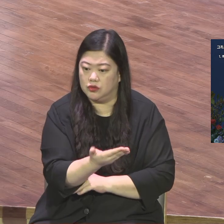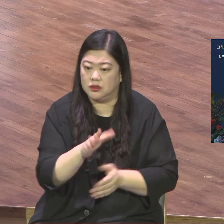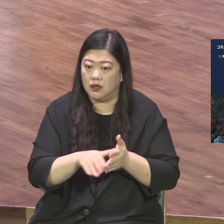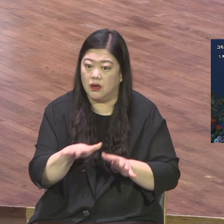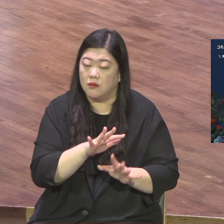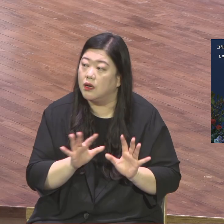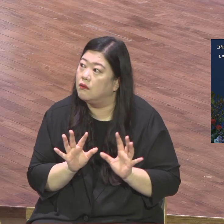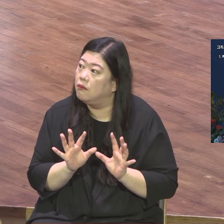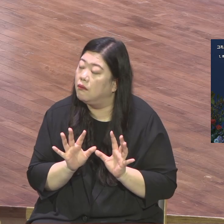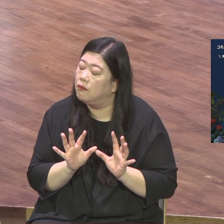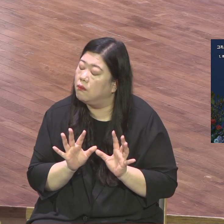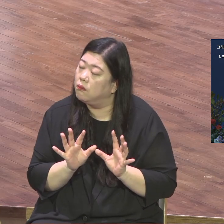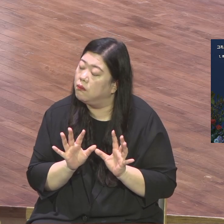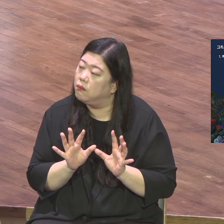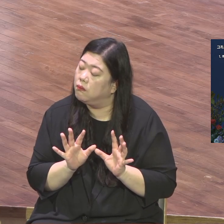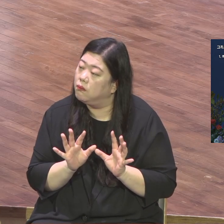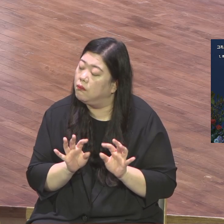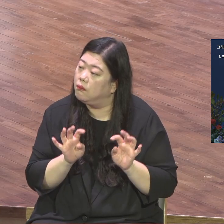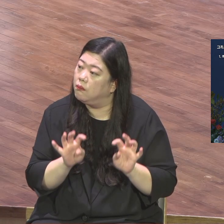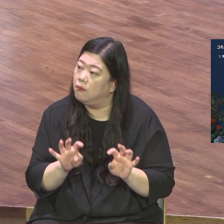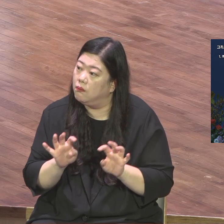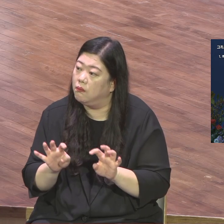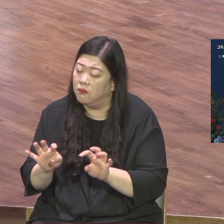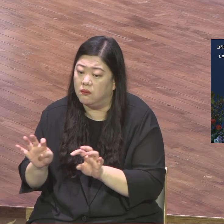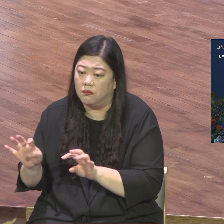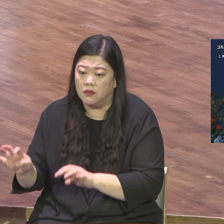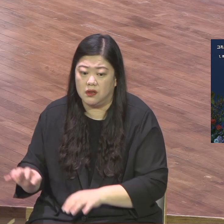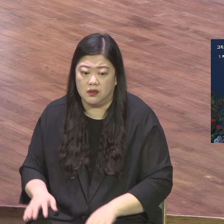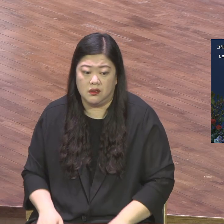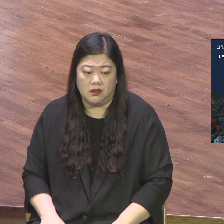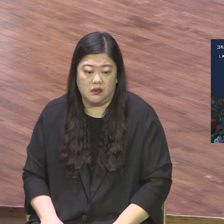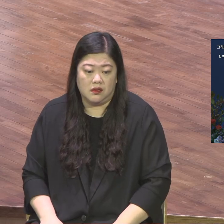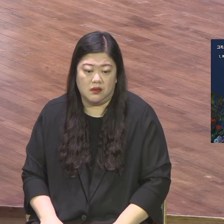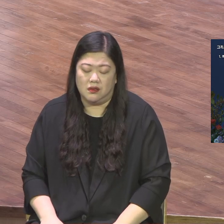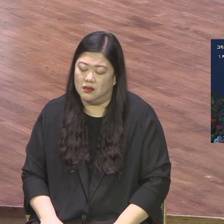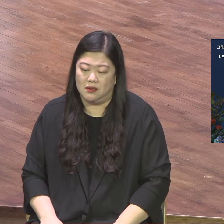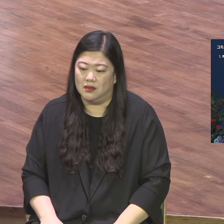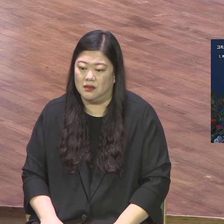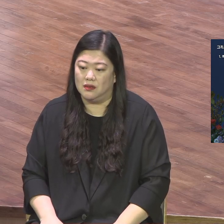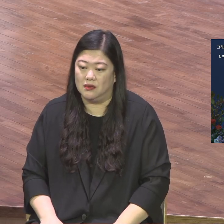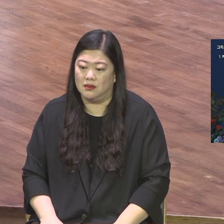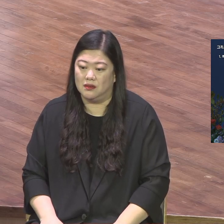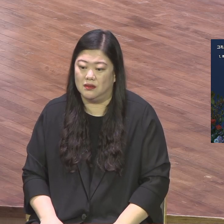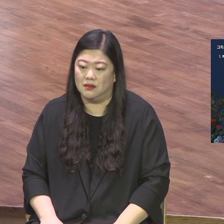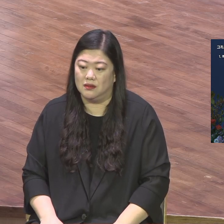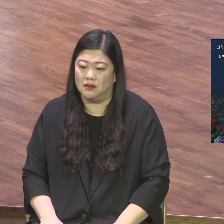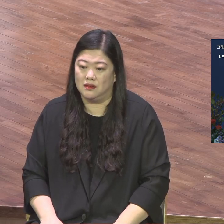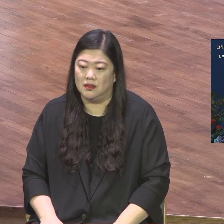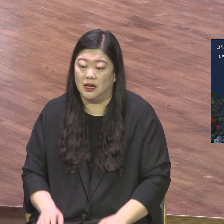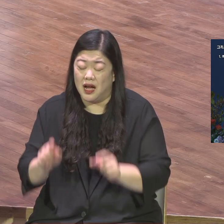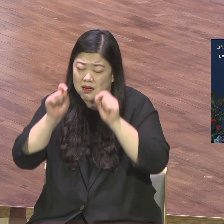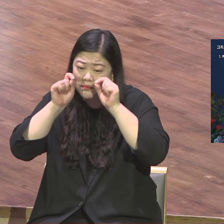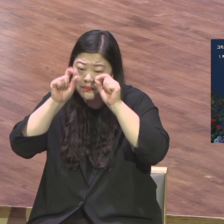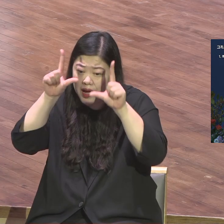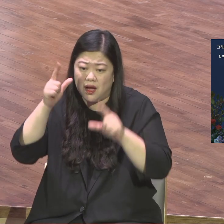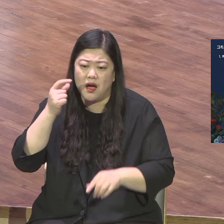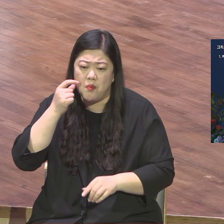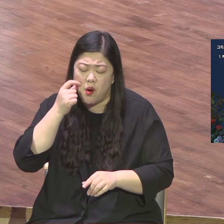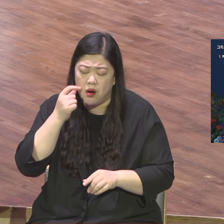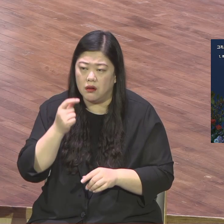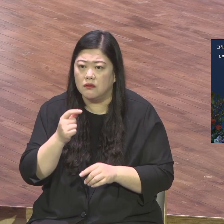불안입니다. 망해도 못 깨닫고 병에 걸려도 못 깨닫고 안 돼도 못 깨닫고 못 깨달아 못